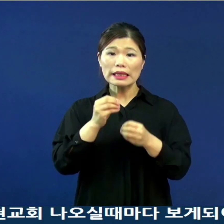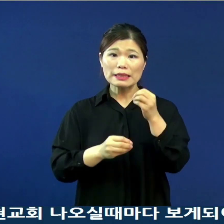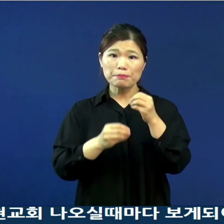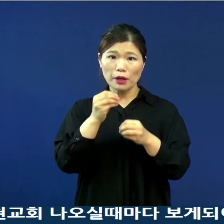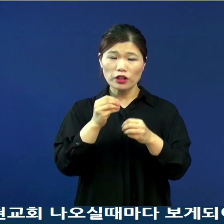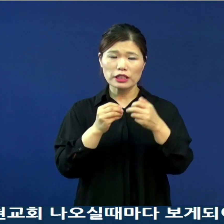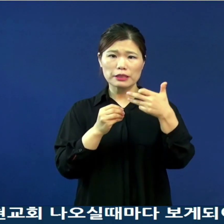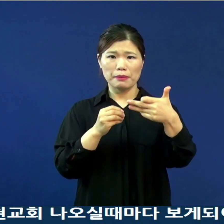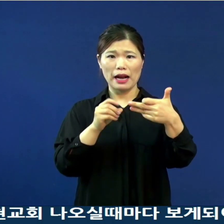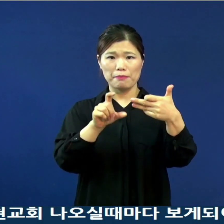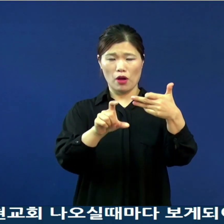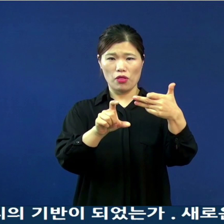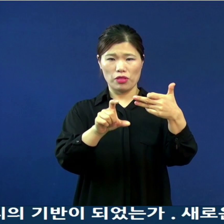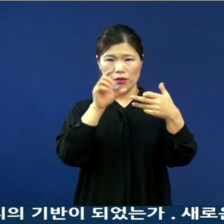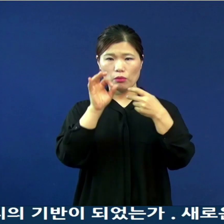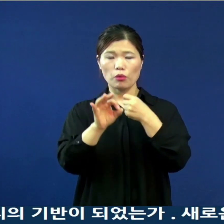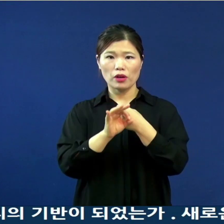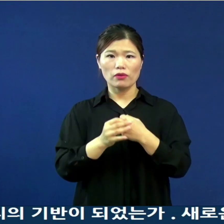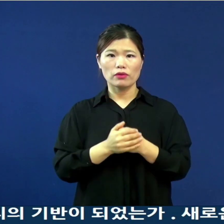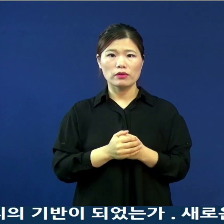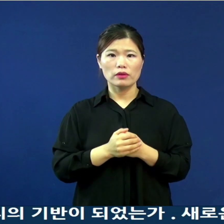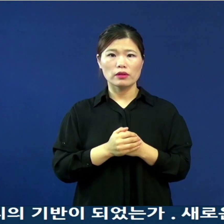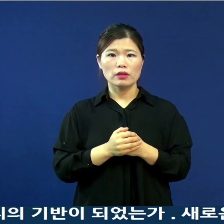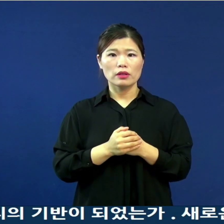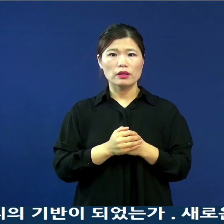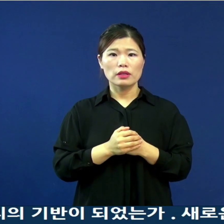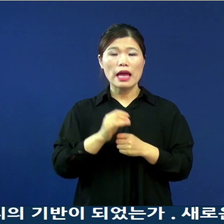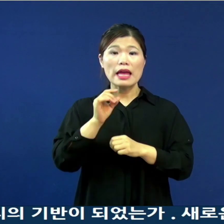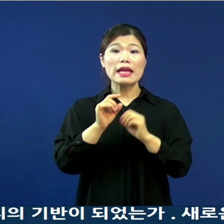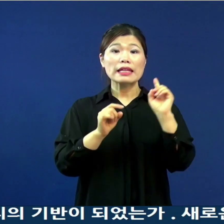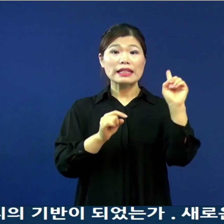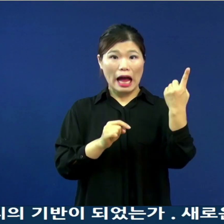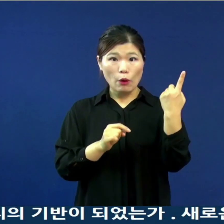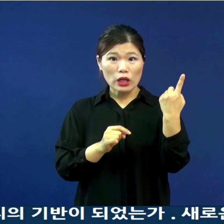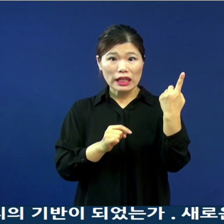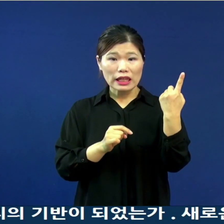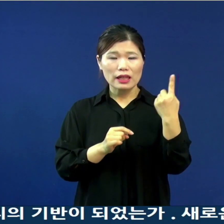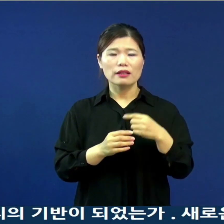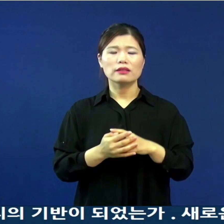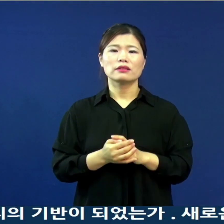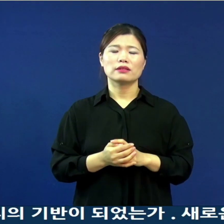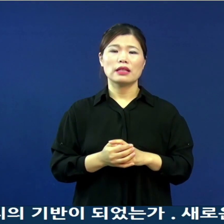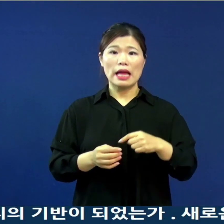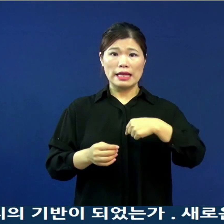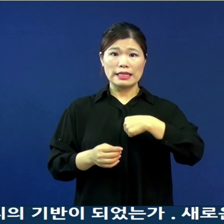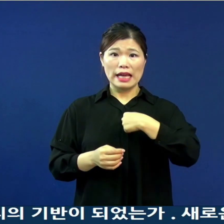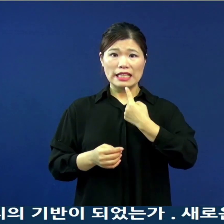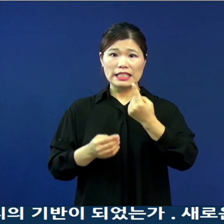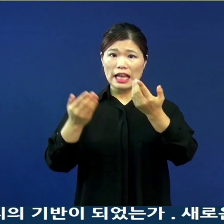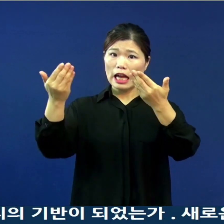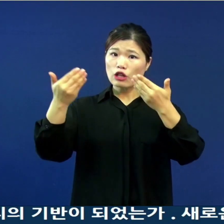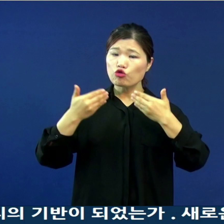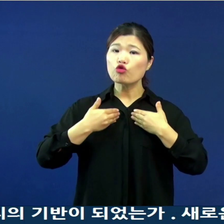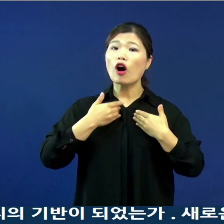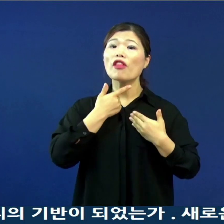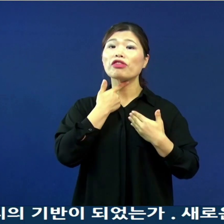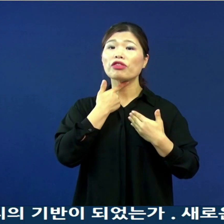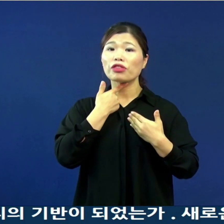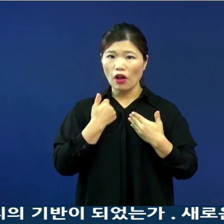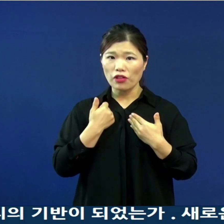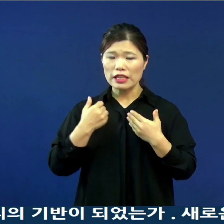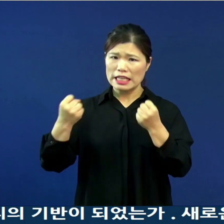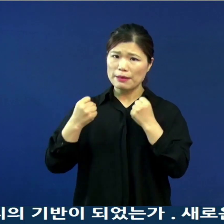시편 18편에는 사도 다윗이 자신에게 주었던 힘, 그 힘의 근원에